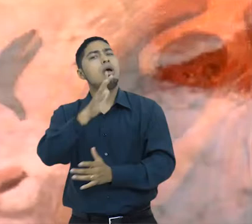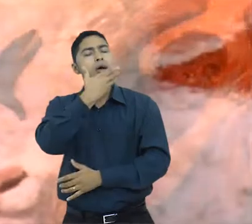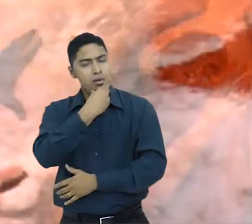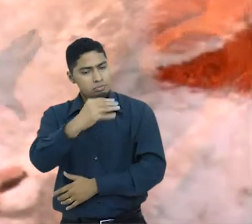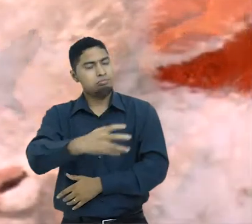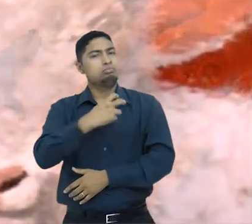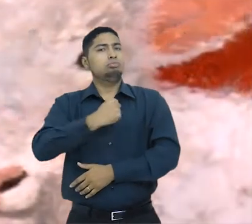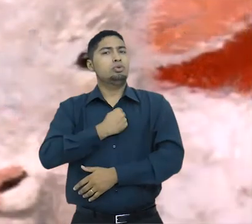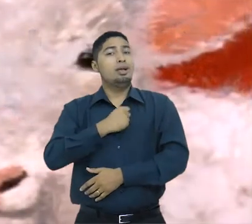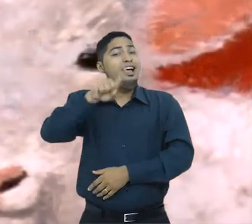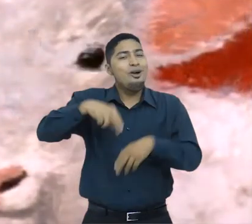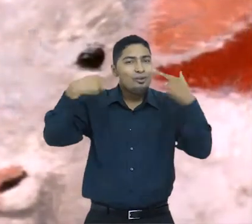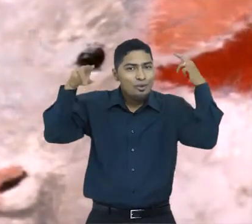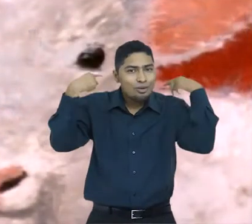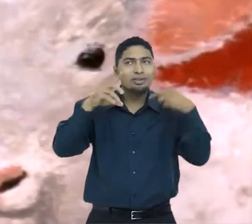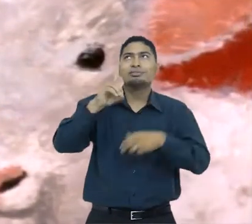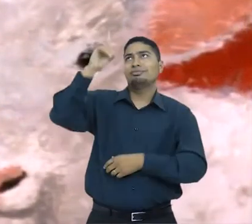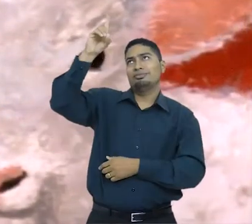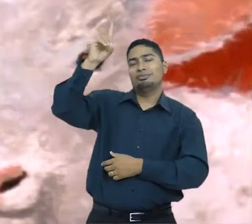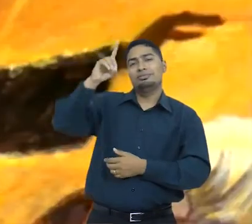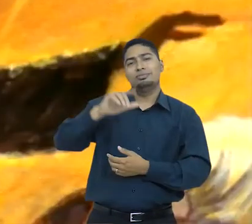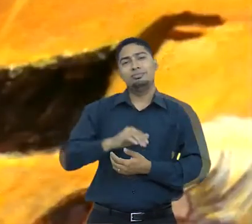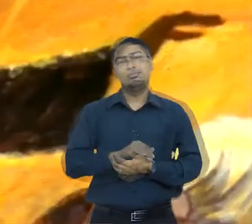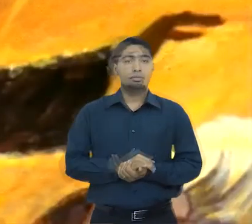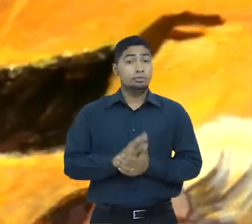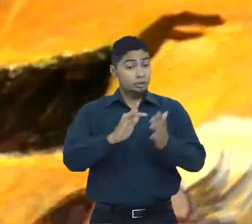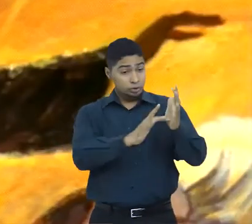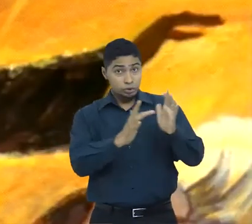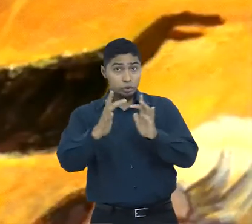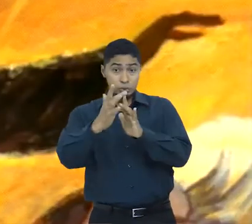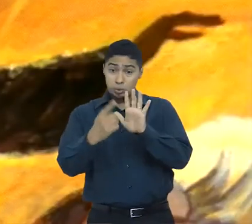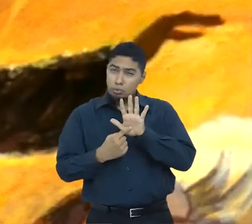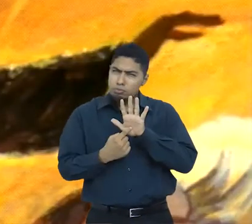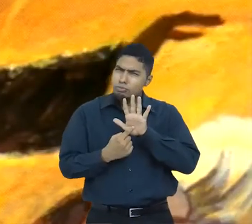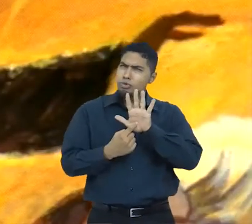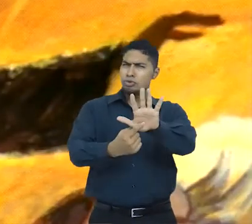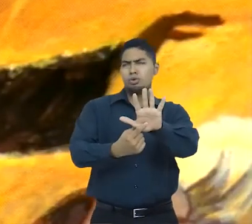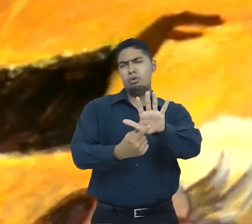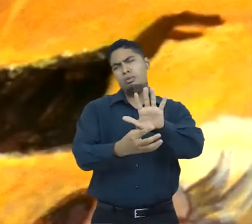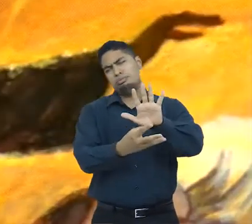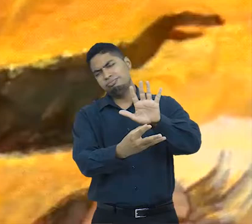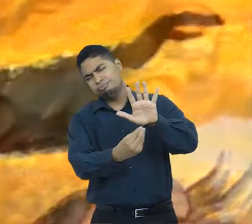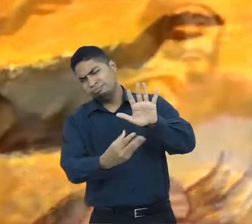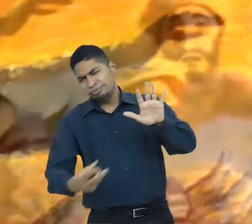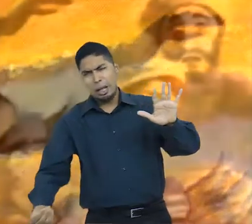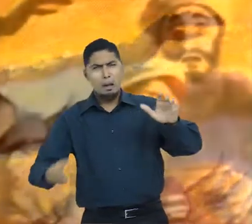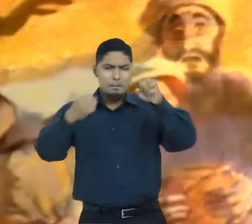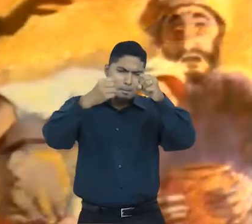humanidade, o Cordeiro mandado por Deus. Jesus mostrou de várias maneiras e através de muitos milagres que ele